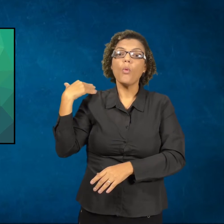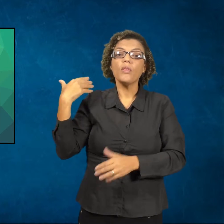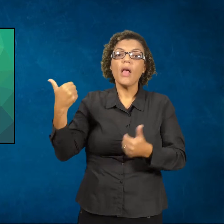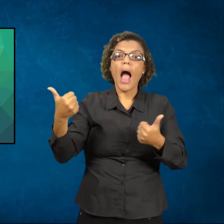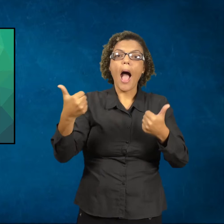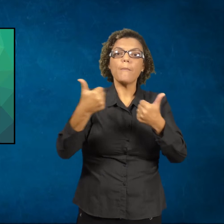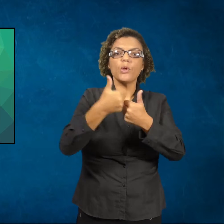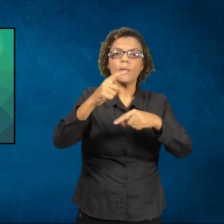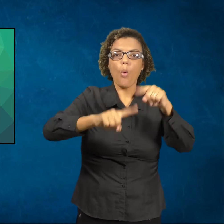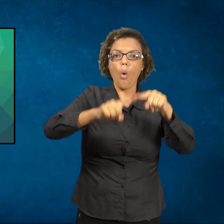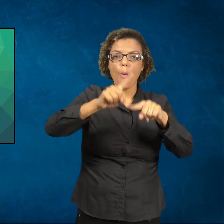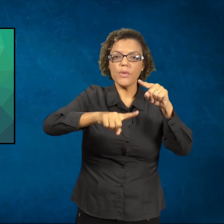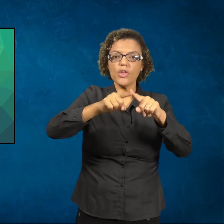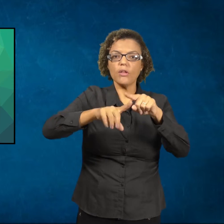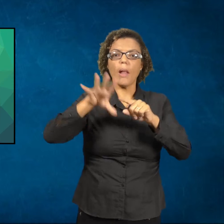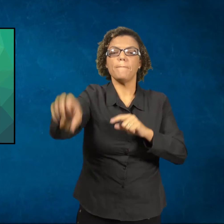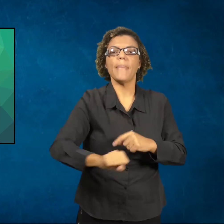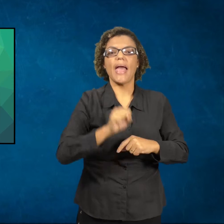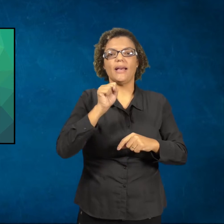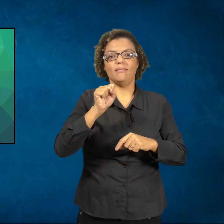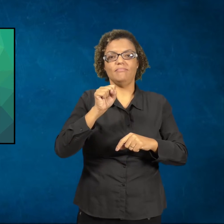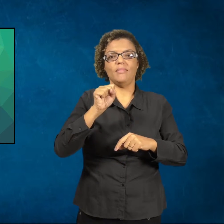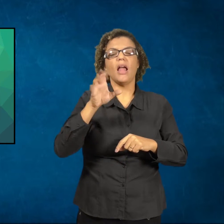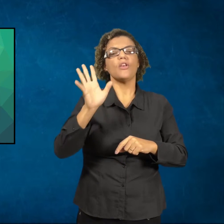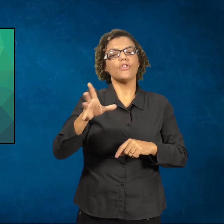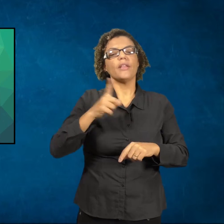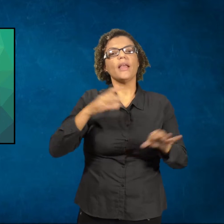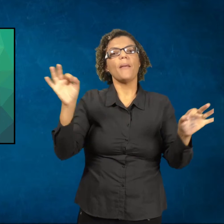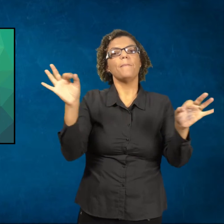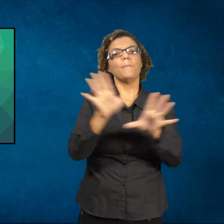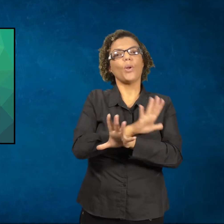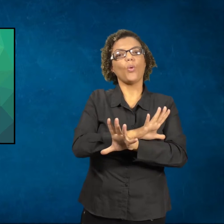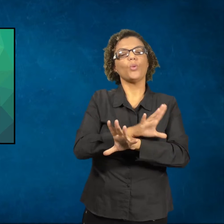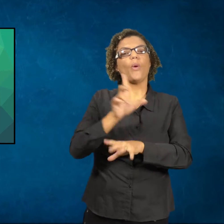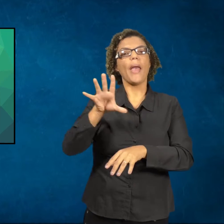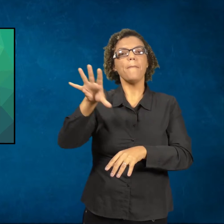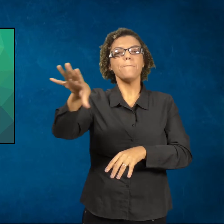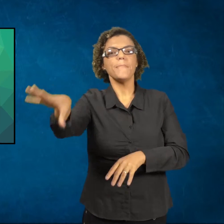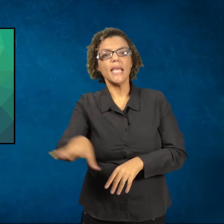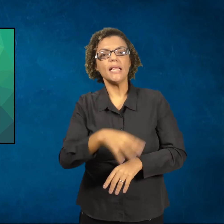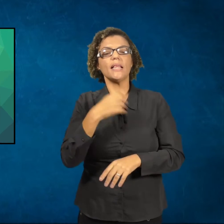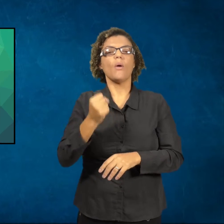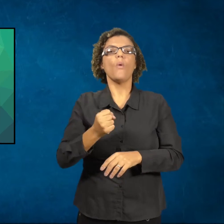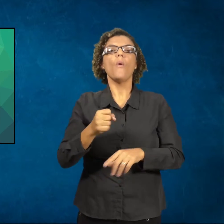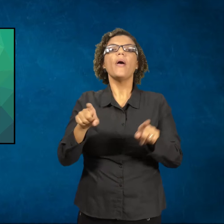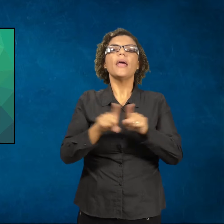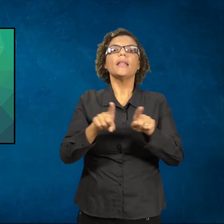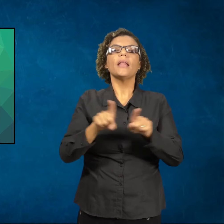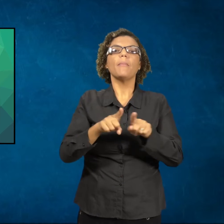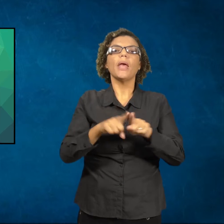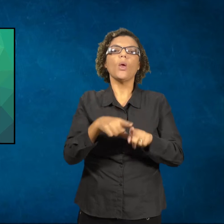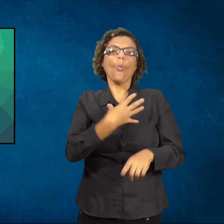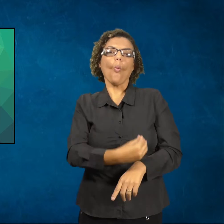grandes esquemas, né? O de preensão e o de sucção, que é o que permite a ela conhecer o mundo.